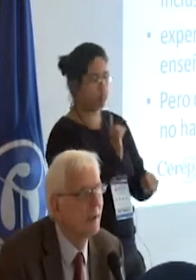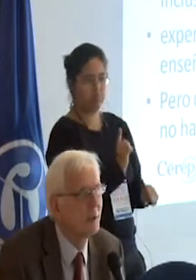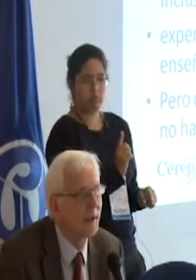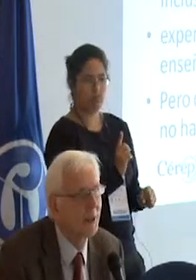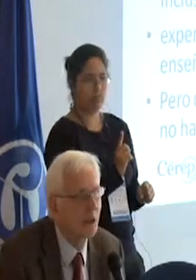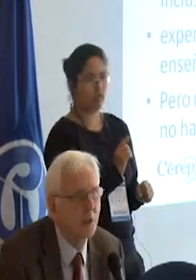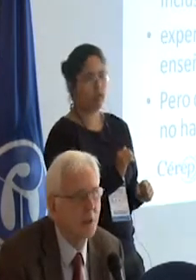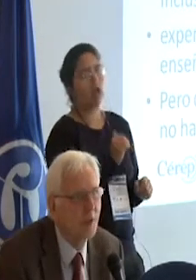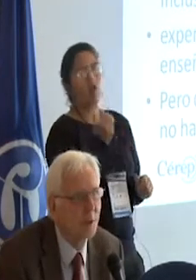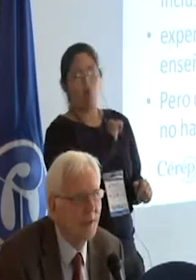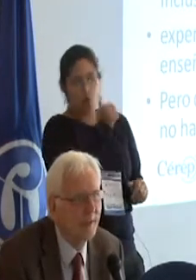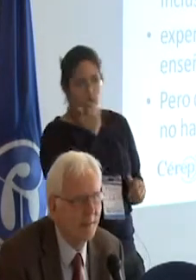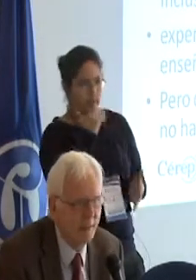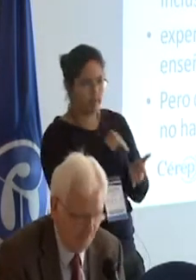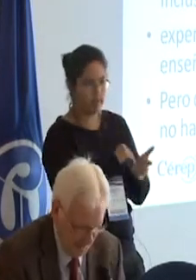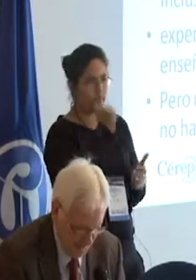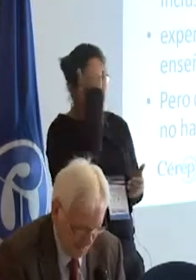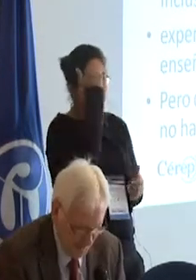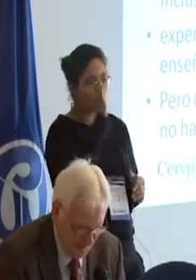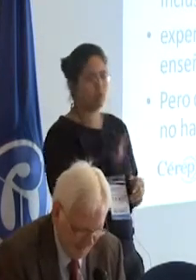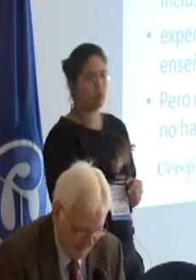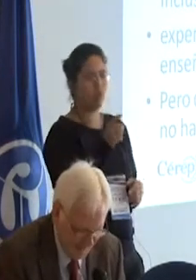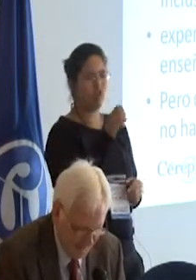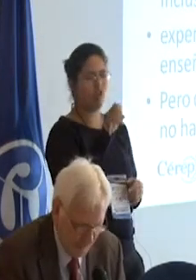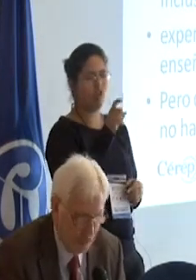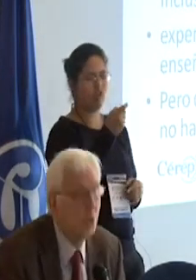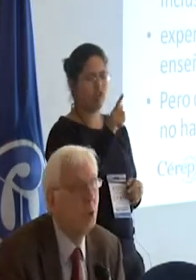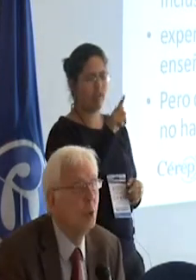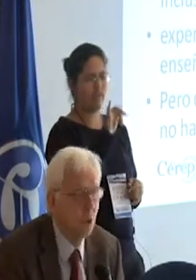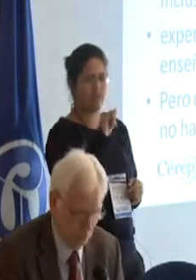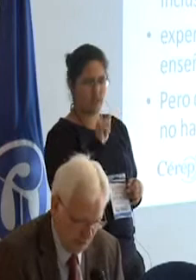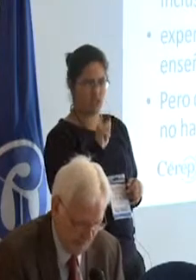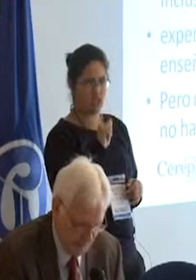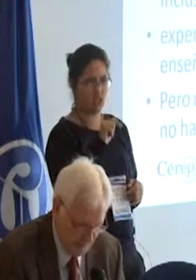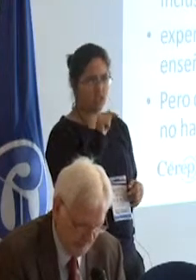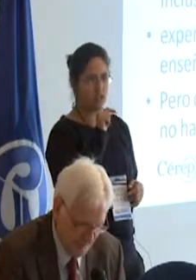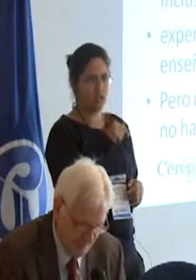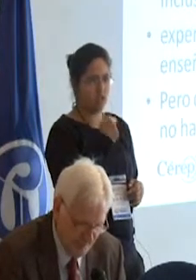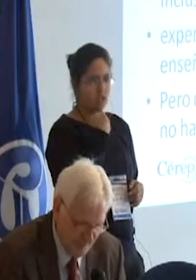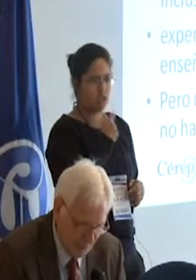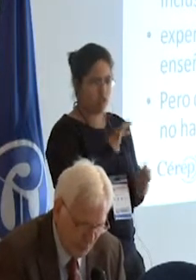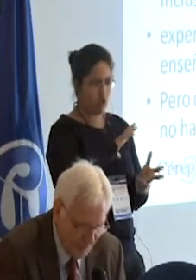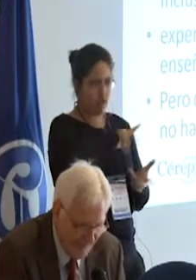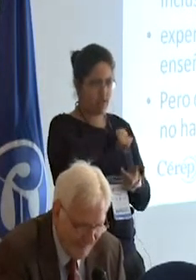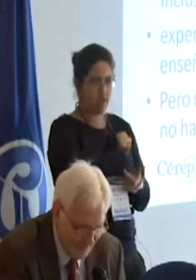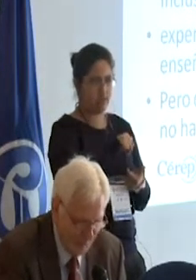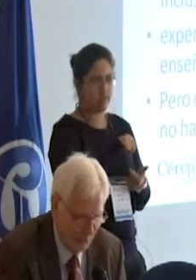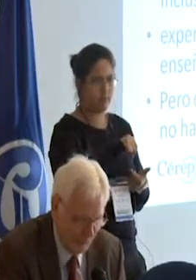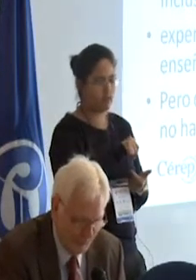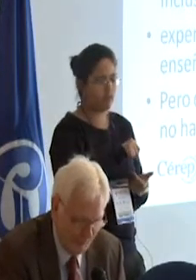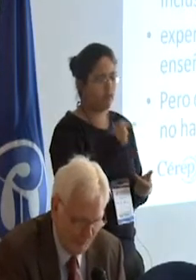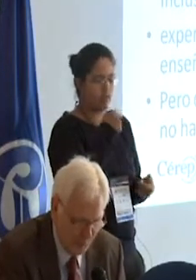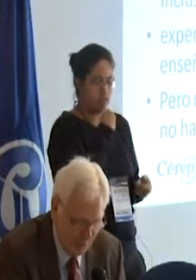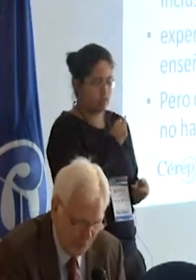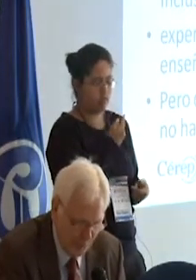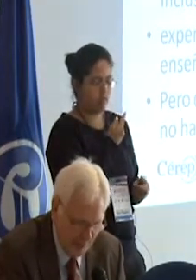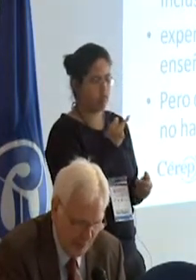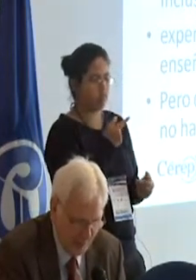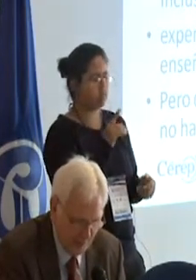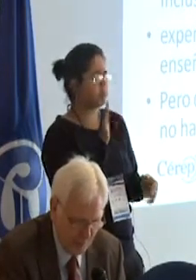ejemplo, le pregunté a una colega que tenía experiencia y la colega dijo, no cambié nada.